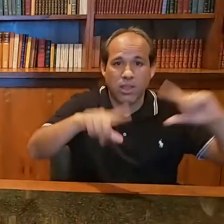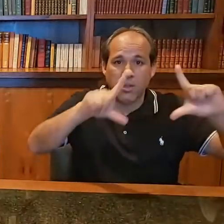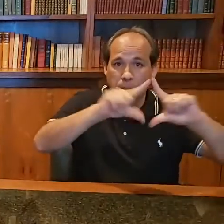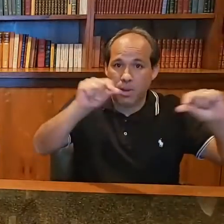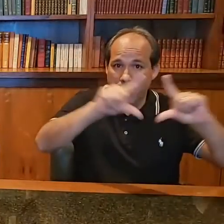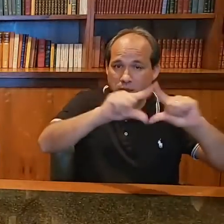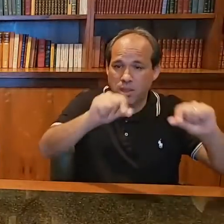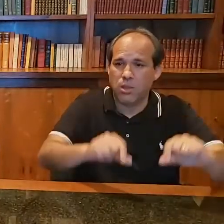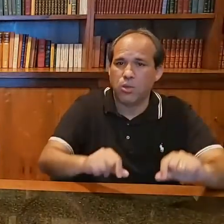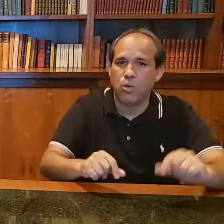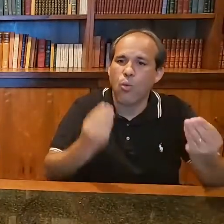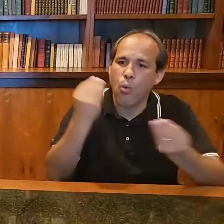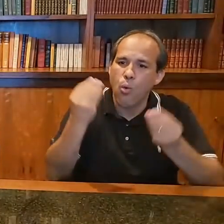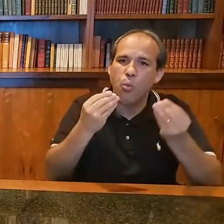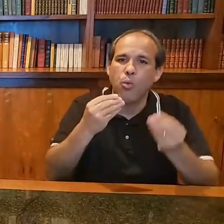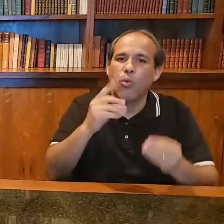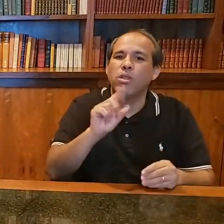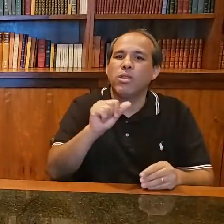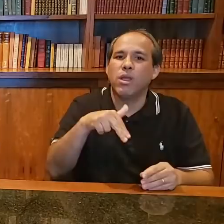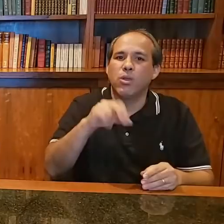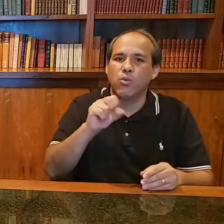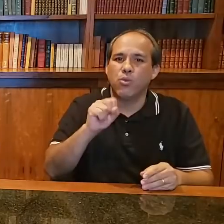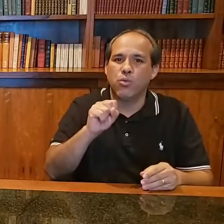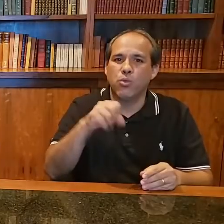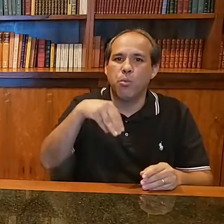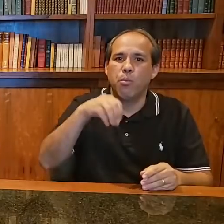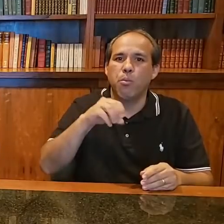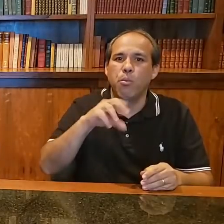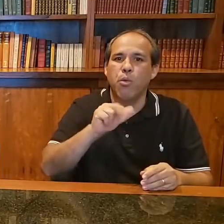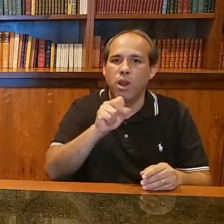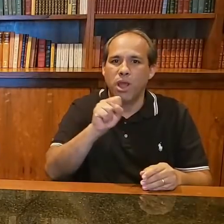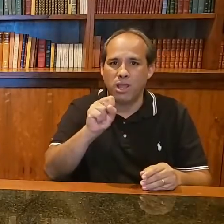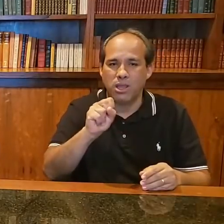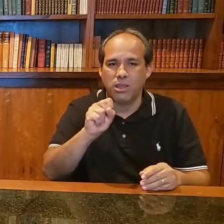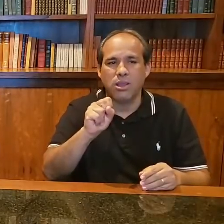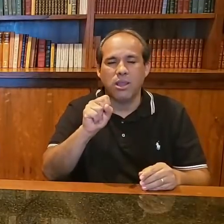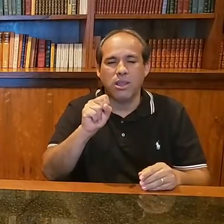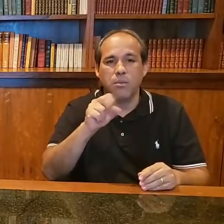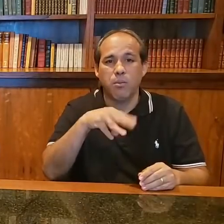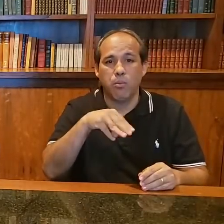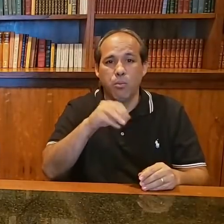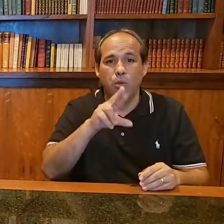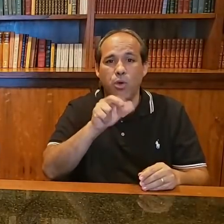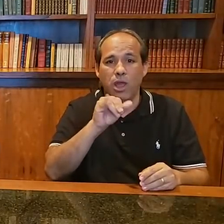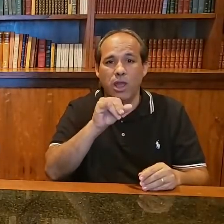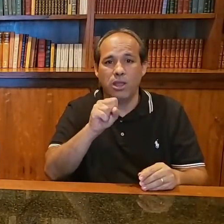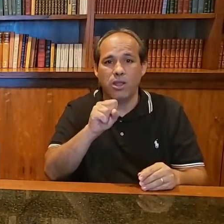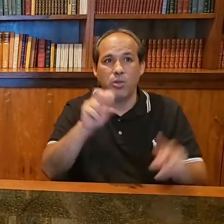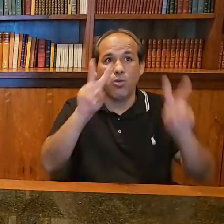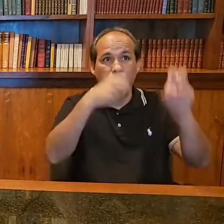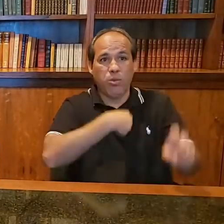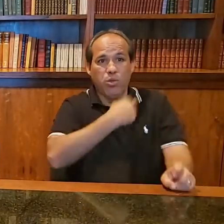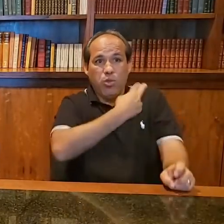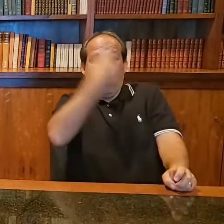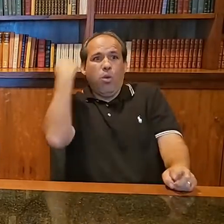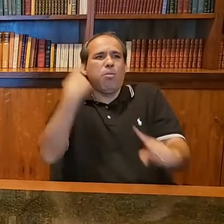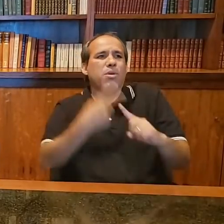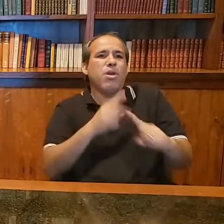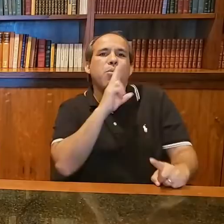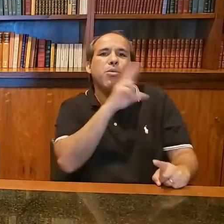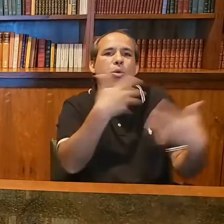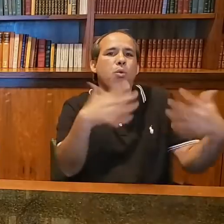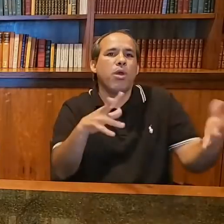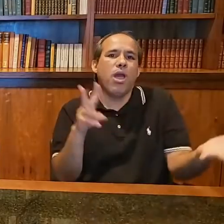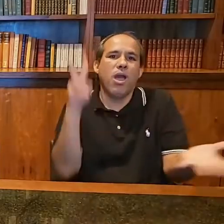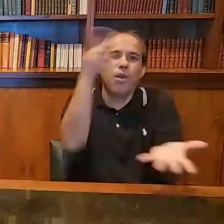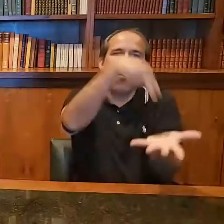Brasília, sobre danos morais a meu respeito. Eu respondi numa imprensa por que não participaria de uma parada do orgulho